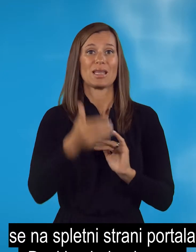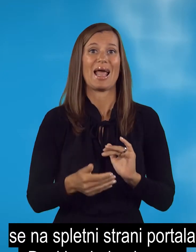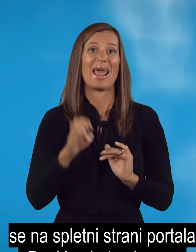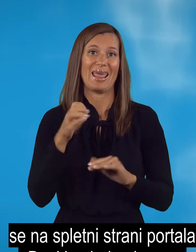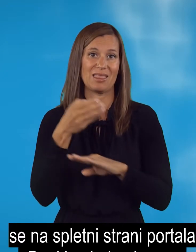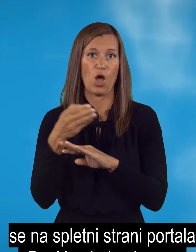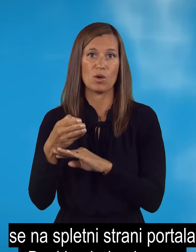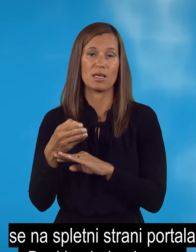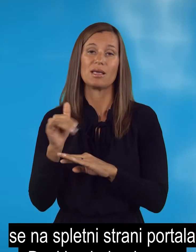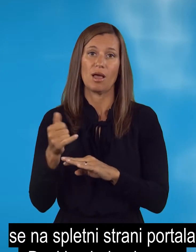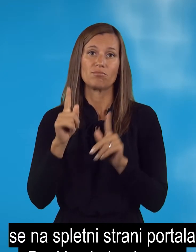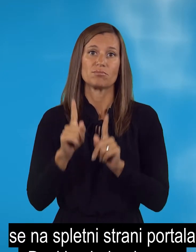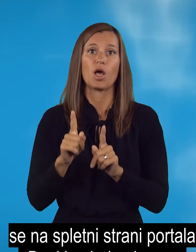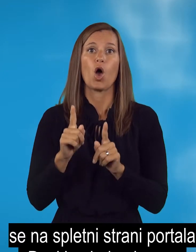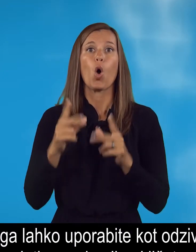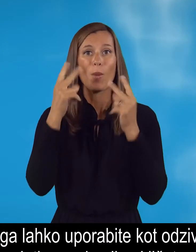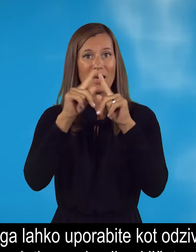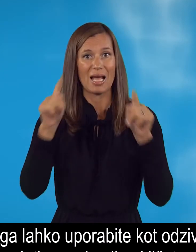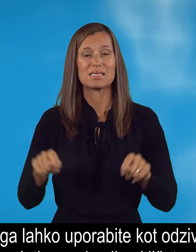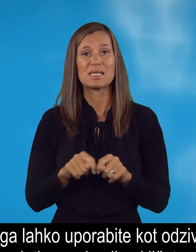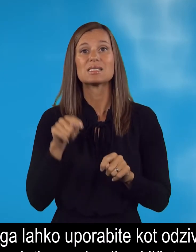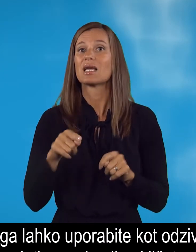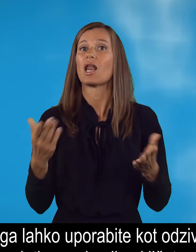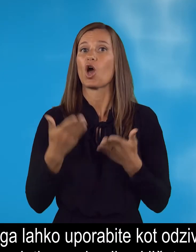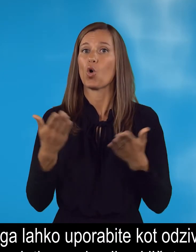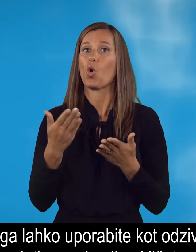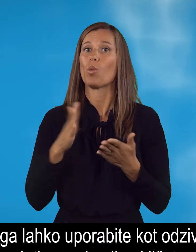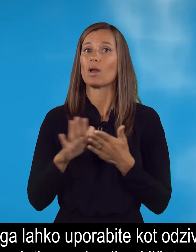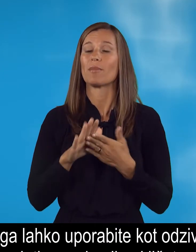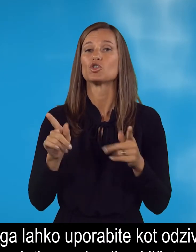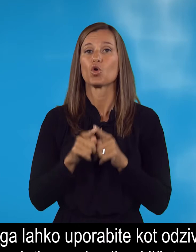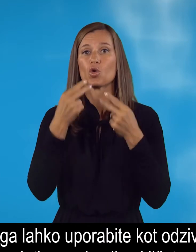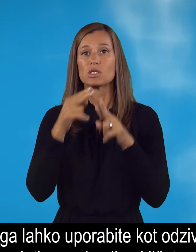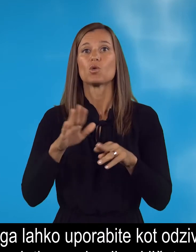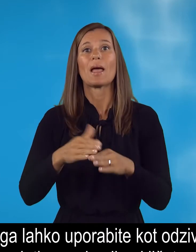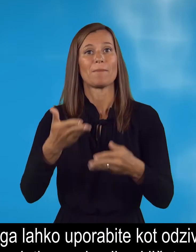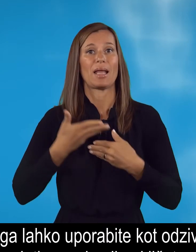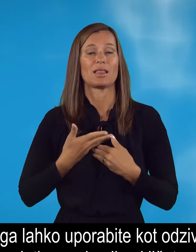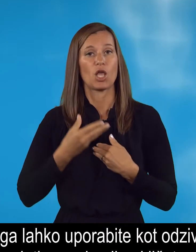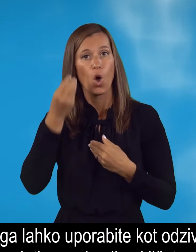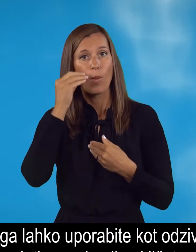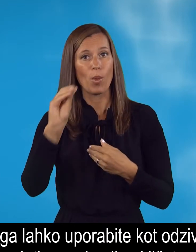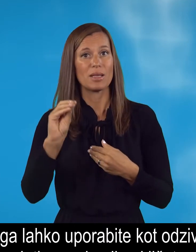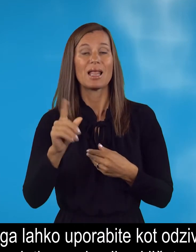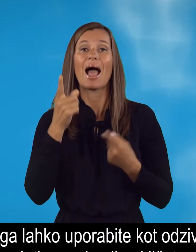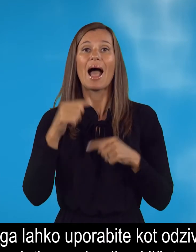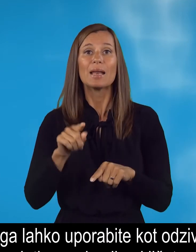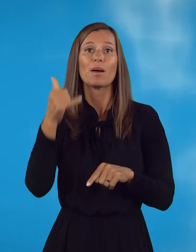e-davki nahaja obrazec, ki ga lahko uporabite kot odziv na prejeti opomin, ali pokličete na